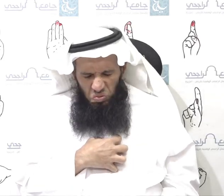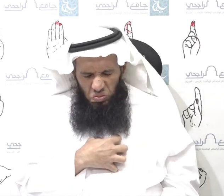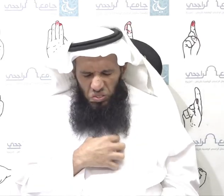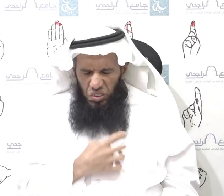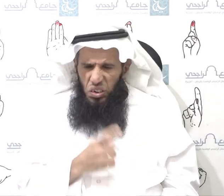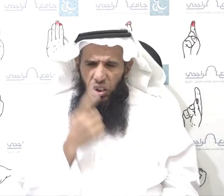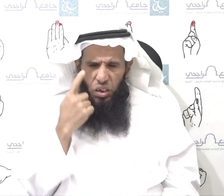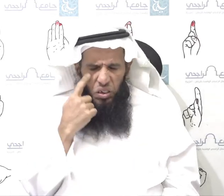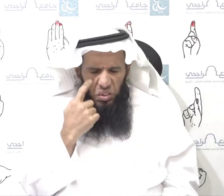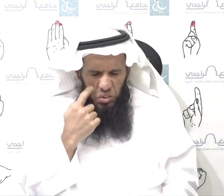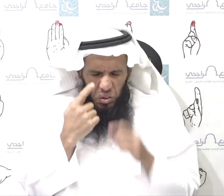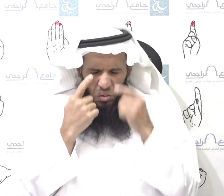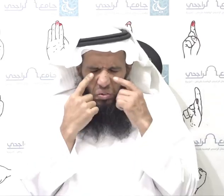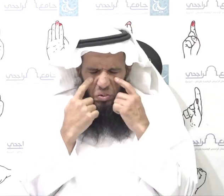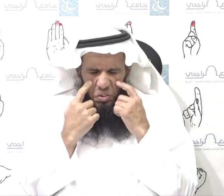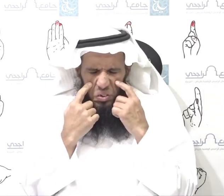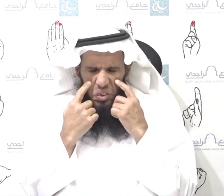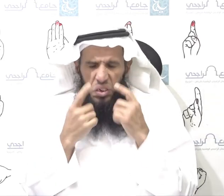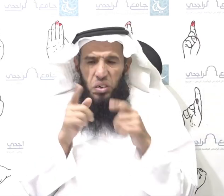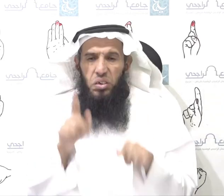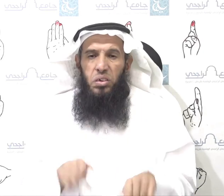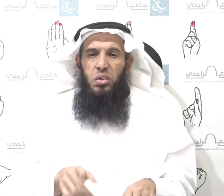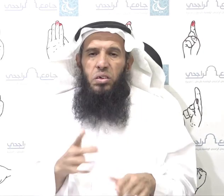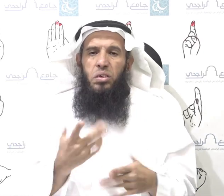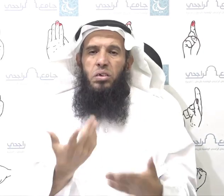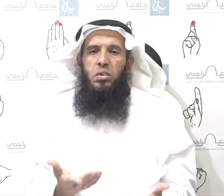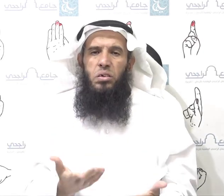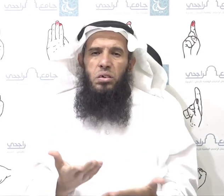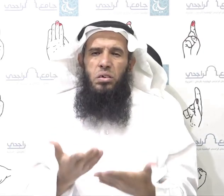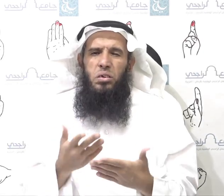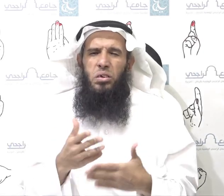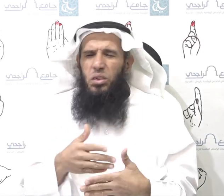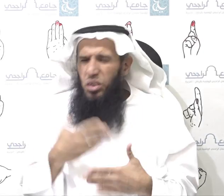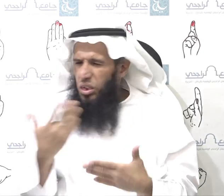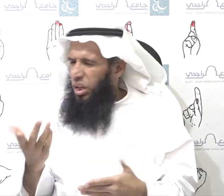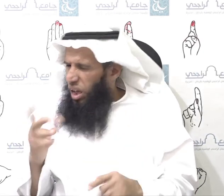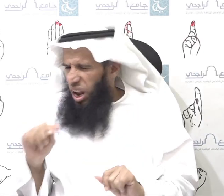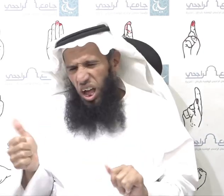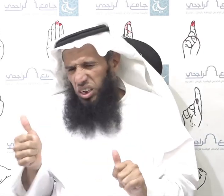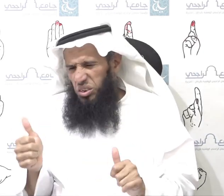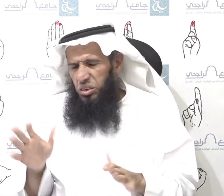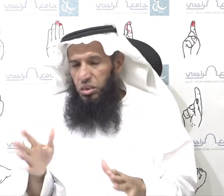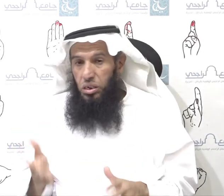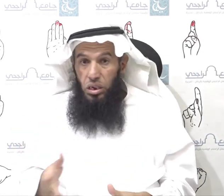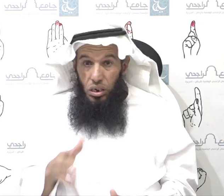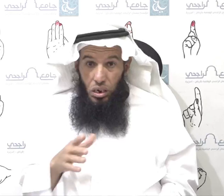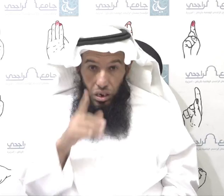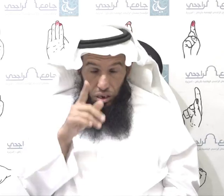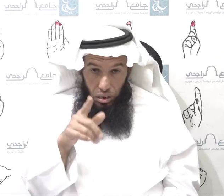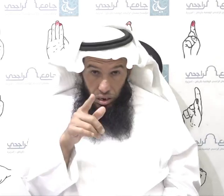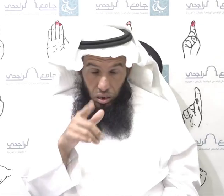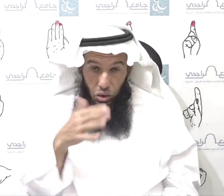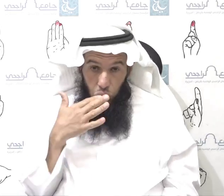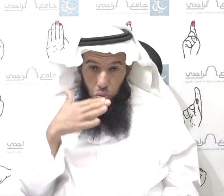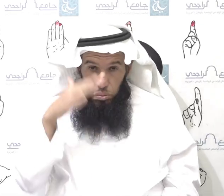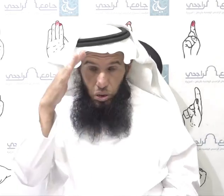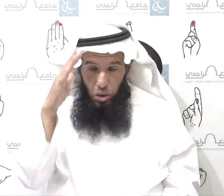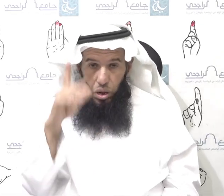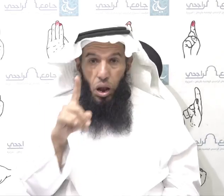الدامعة التي تحتاج من يواسيها. يا معشر الكبار، الله جل